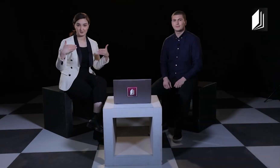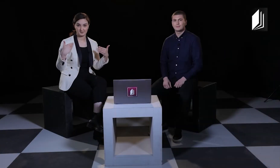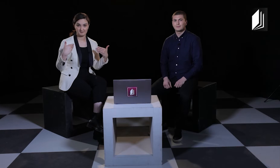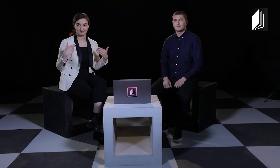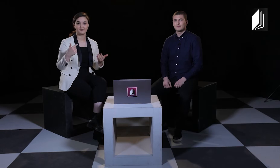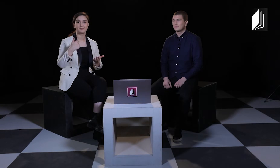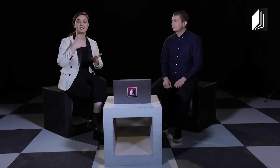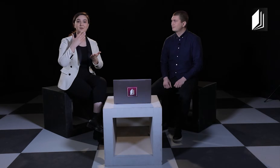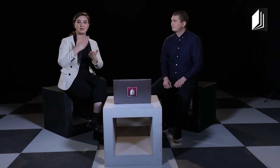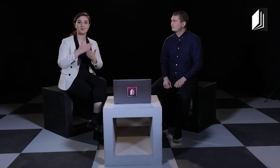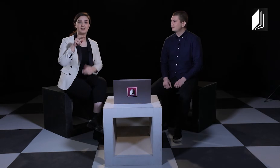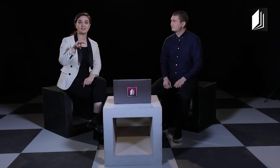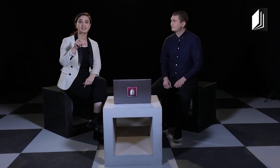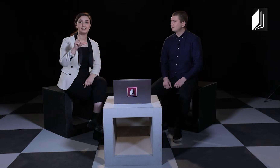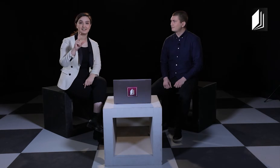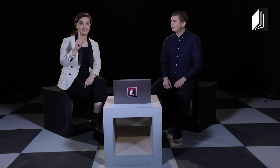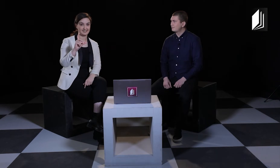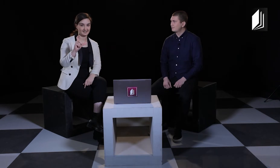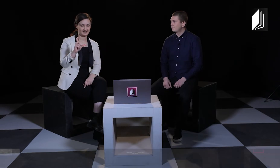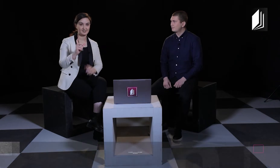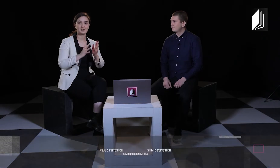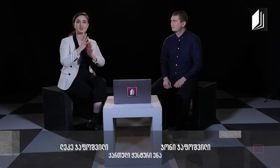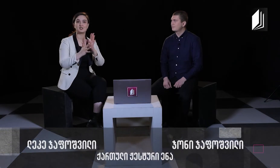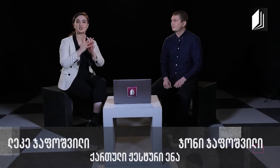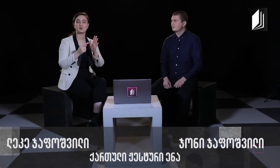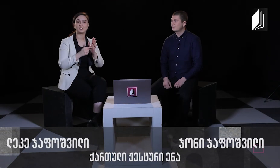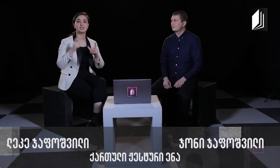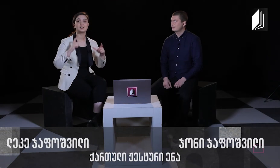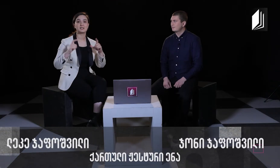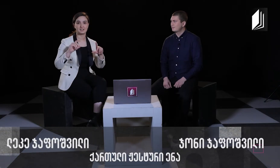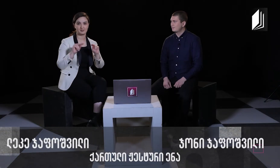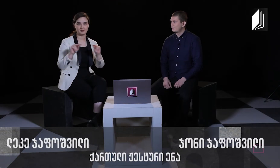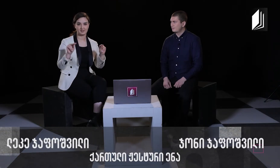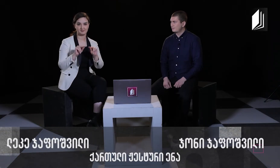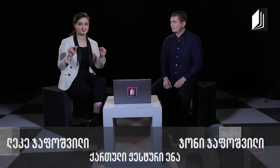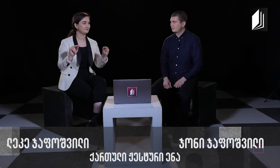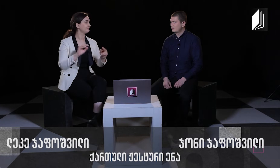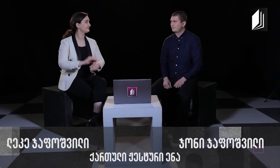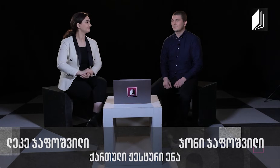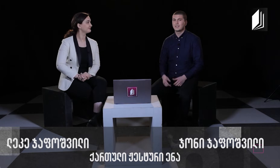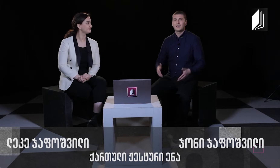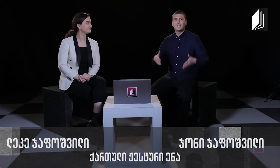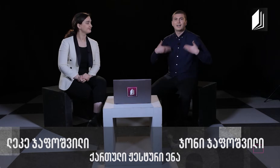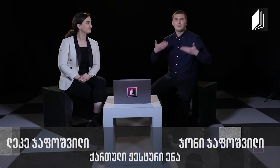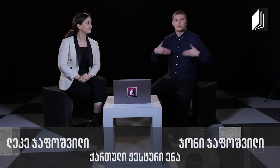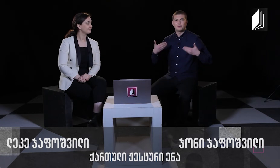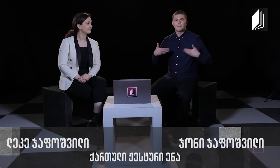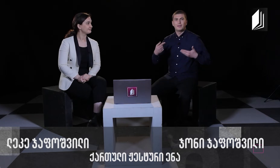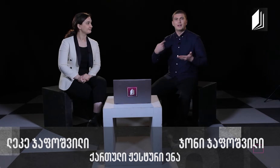გამარჯობა. მე ვარ ლეკე, შესტური ენის მასწავლებელი. გამარჯობა.